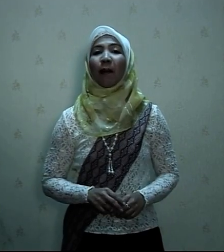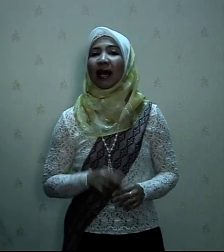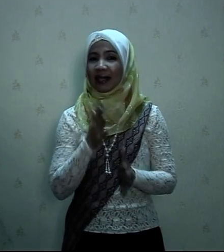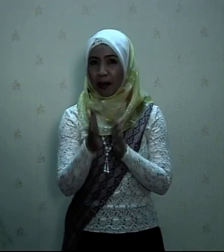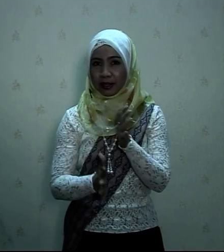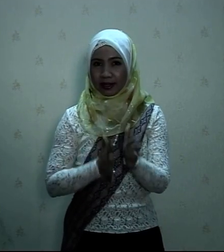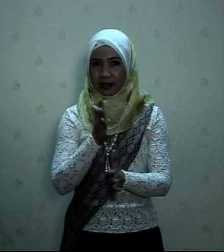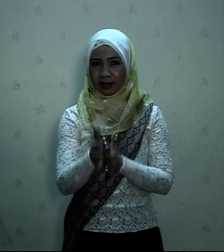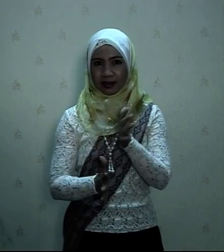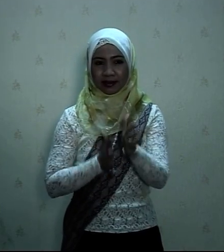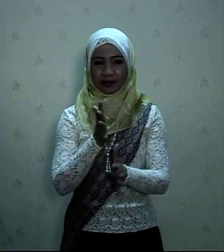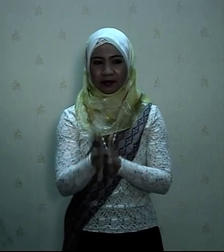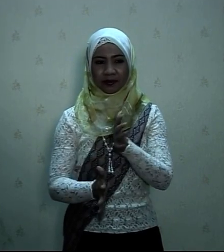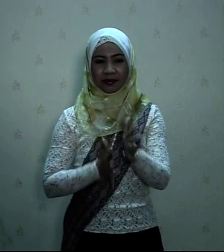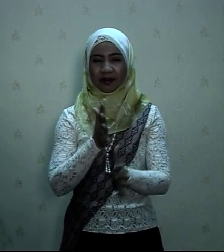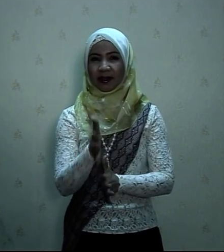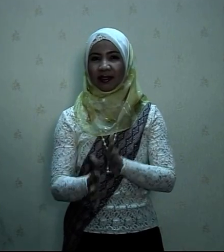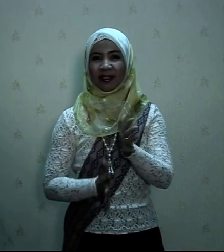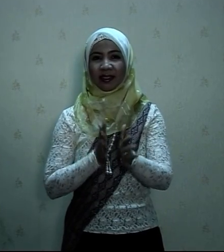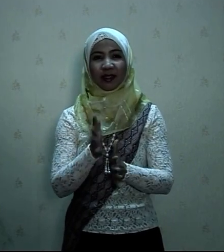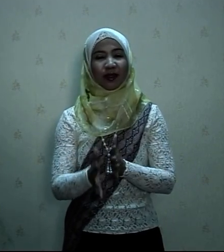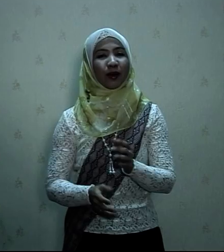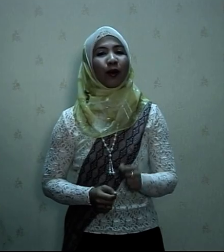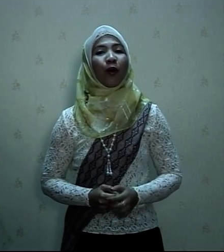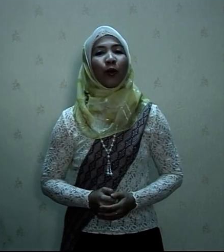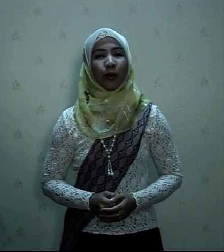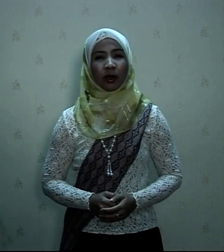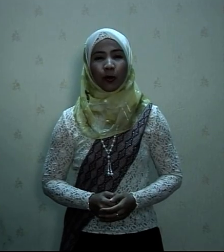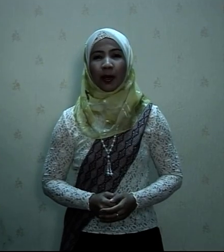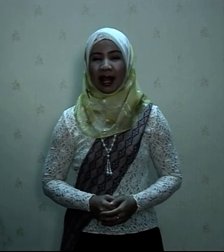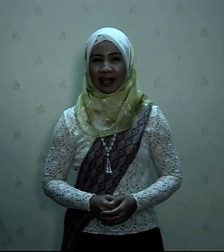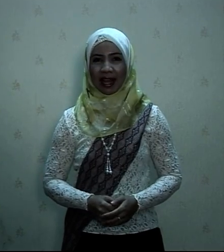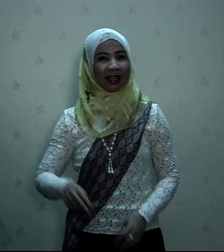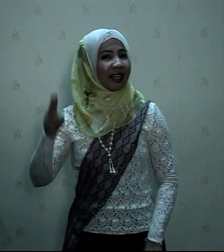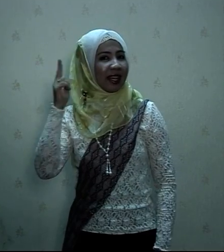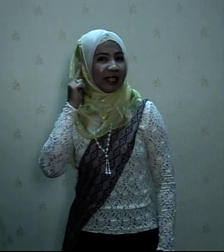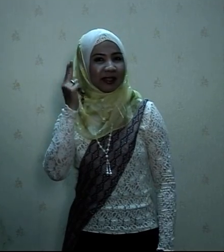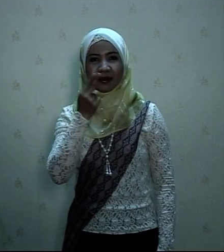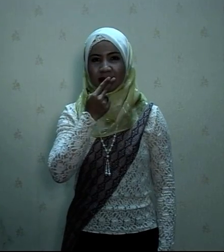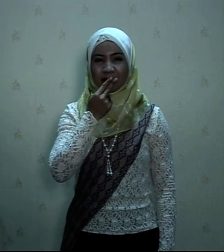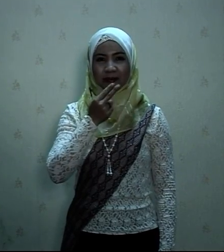ภาษามือหูหนวกหรือผู้พิการทางการได้ยิน